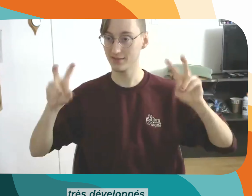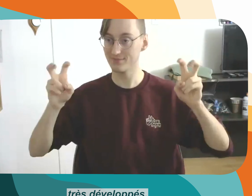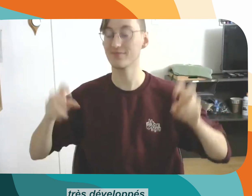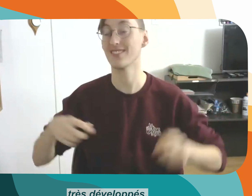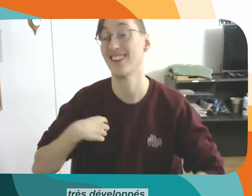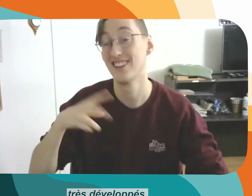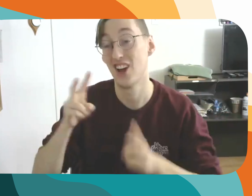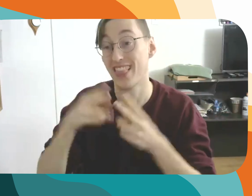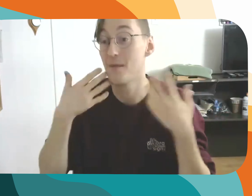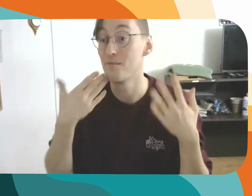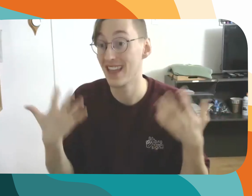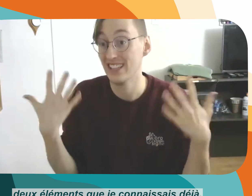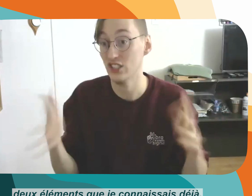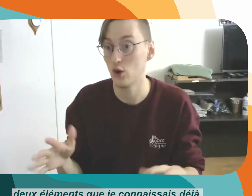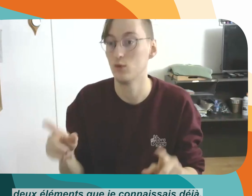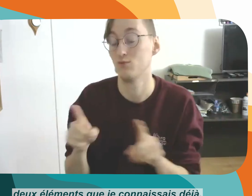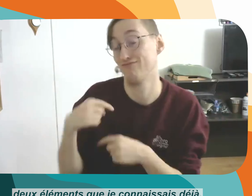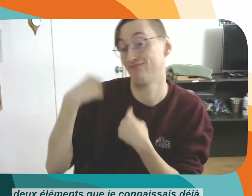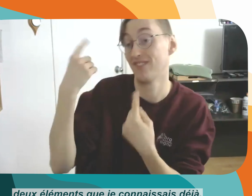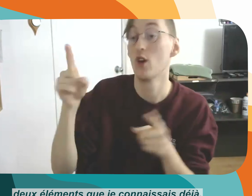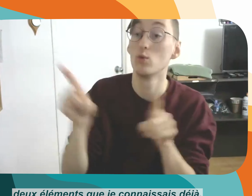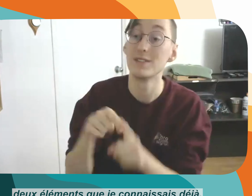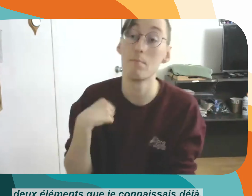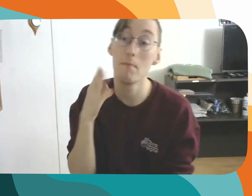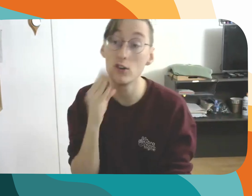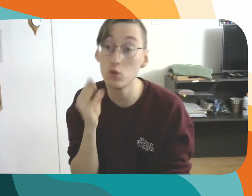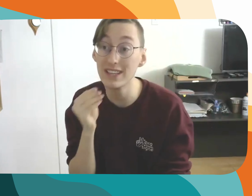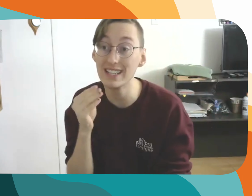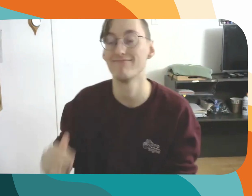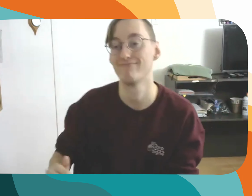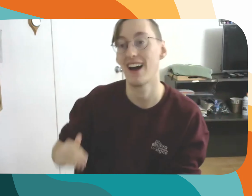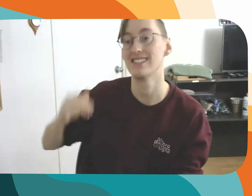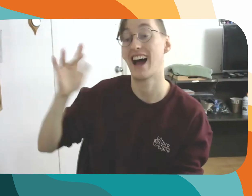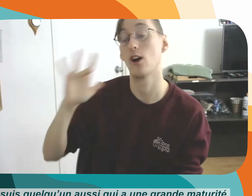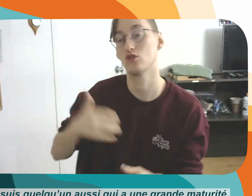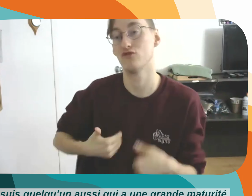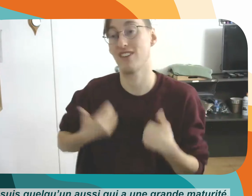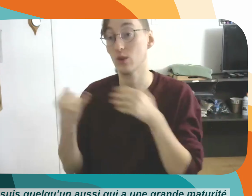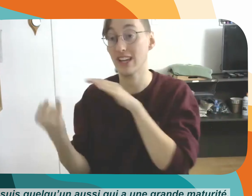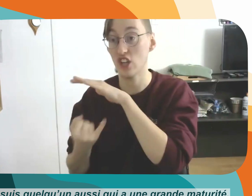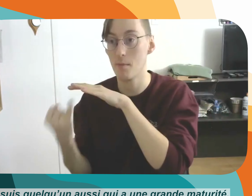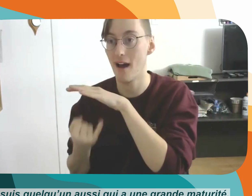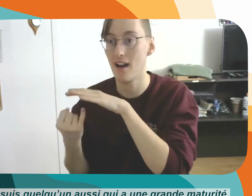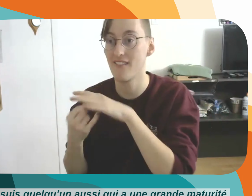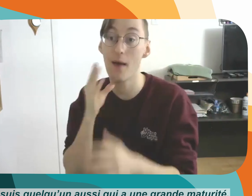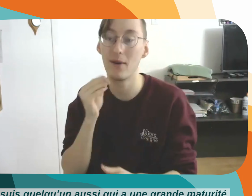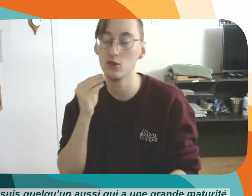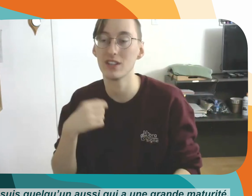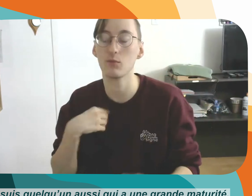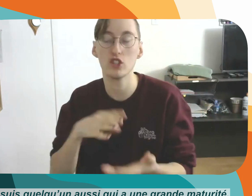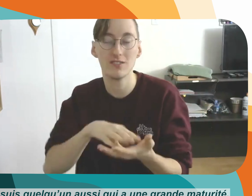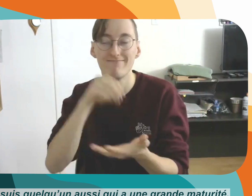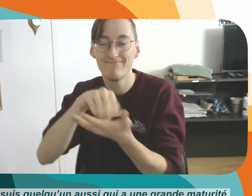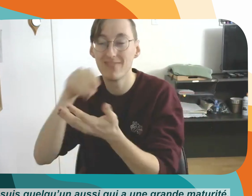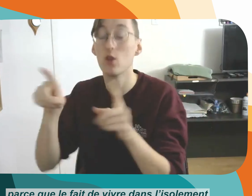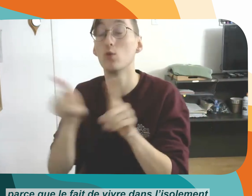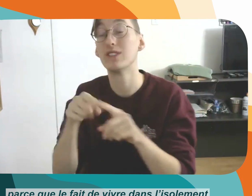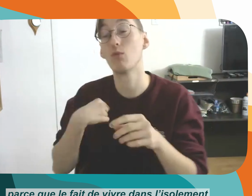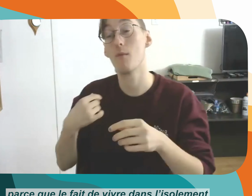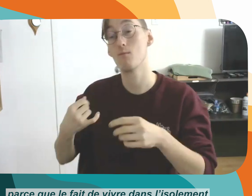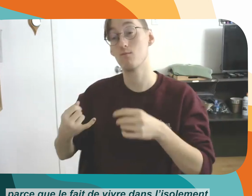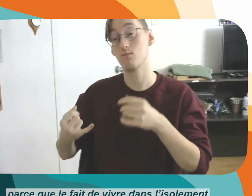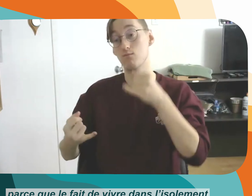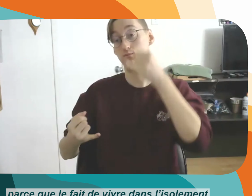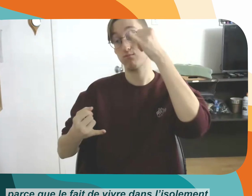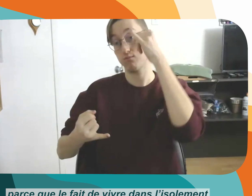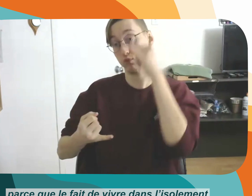corporel très développé. Deux éléments que je connaissais déjà. Je suis quelqu'un aussi qui a une grande maturité parce